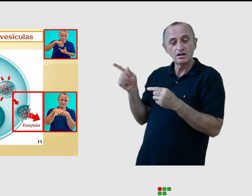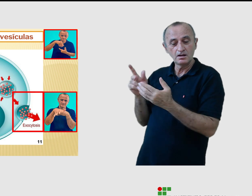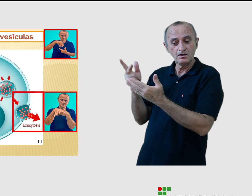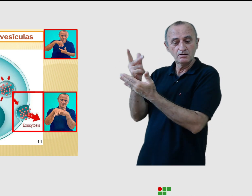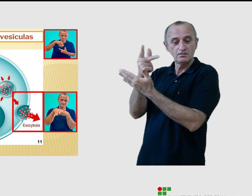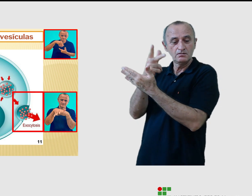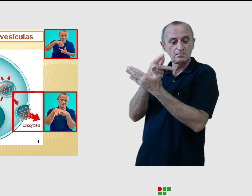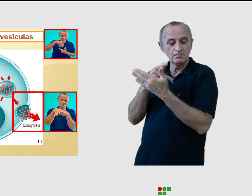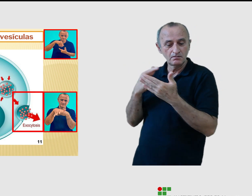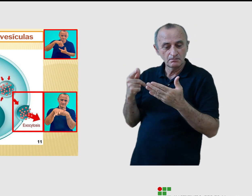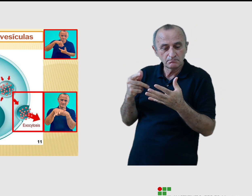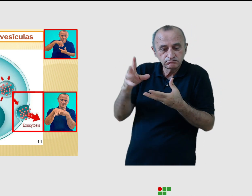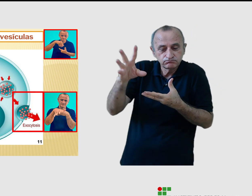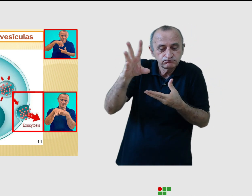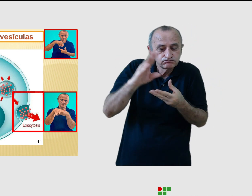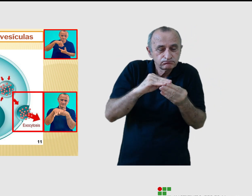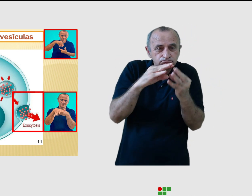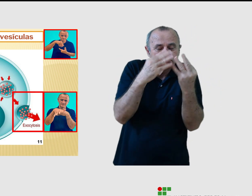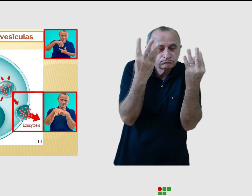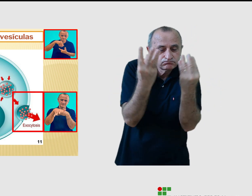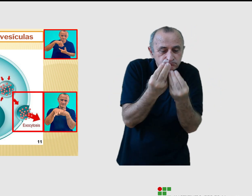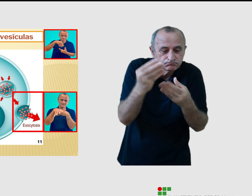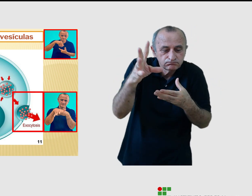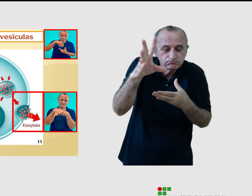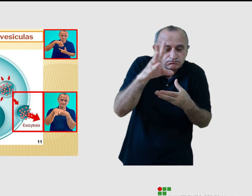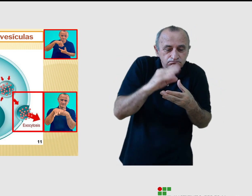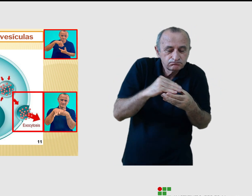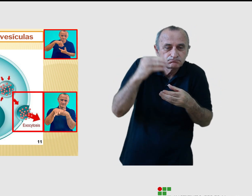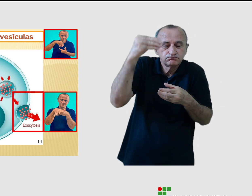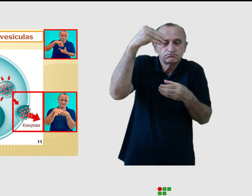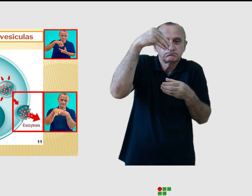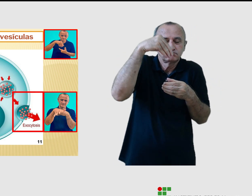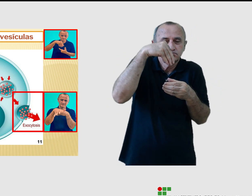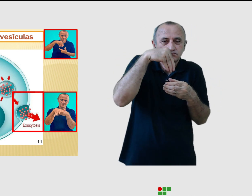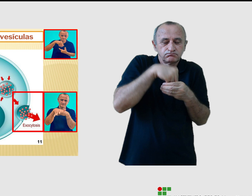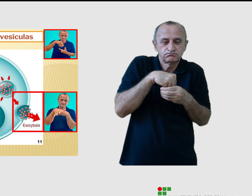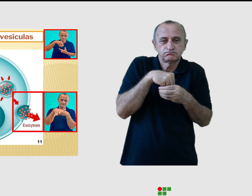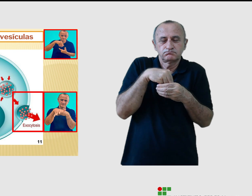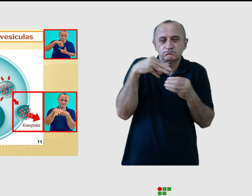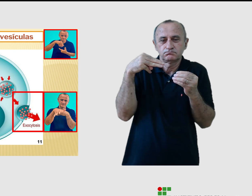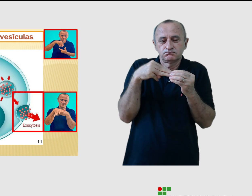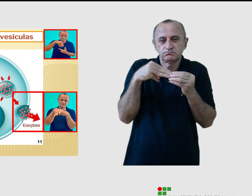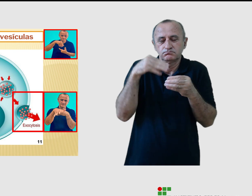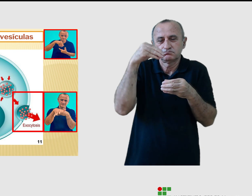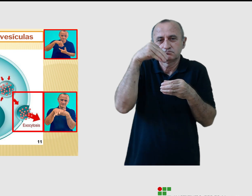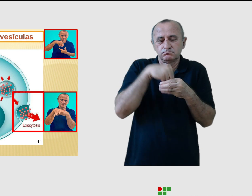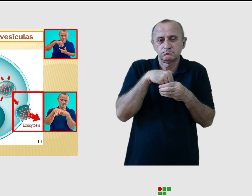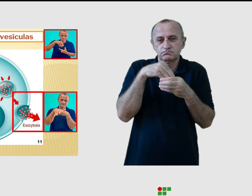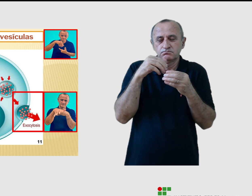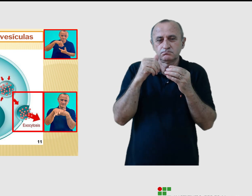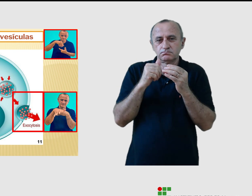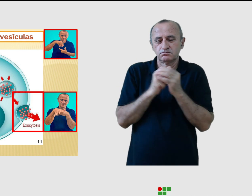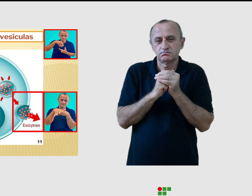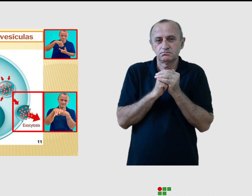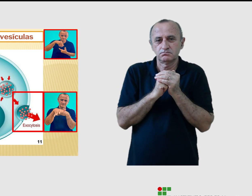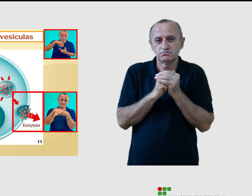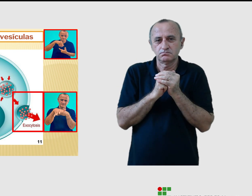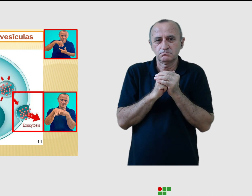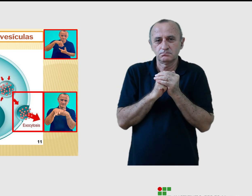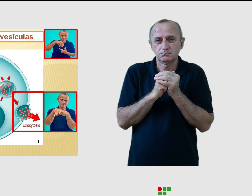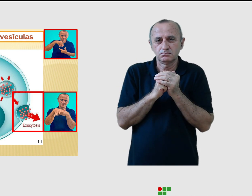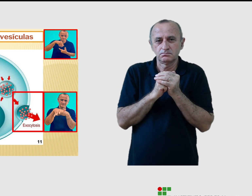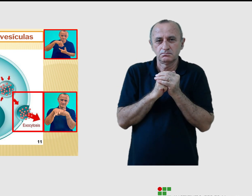um círculo azul na figura, e incorpora as substâncias brancas para dentro da